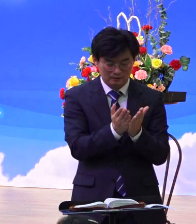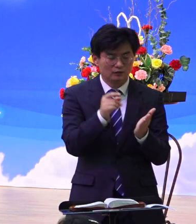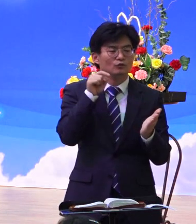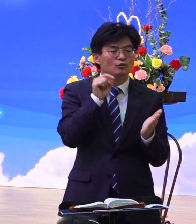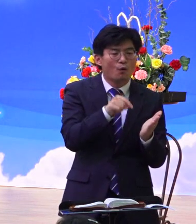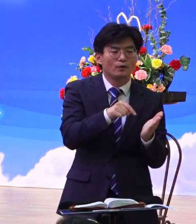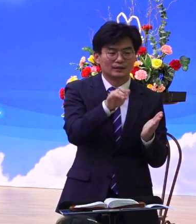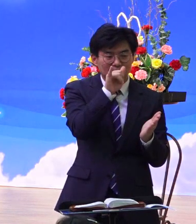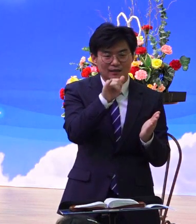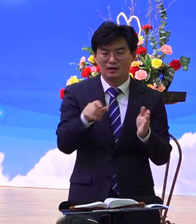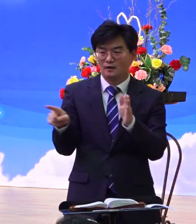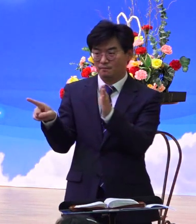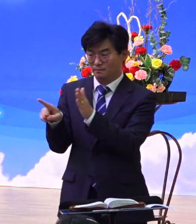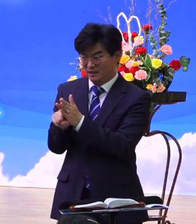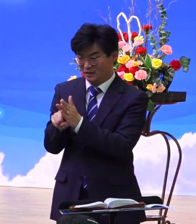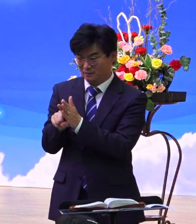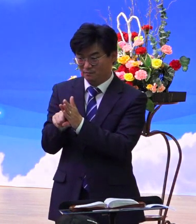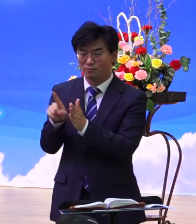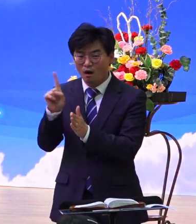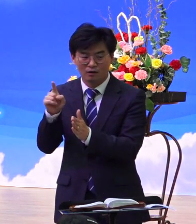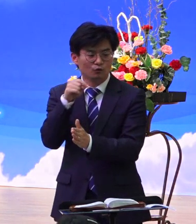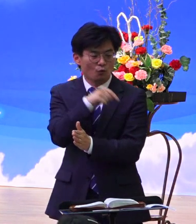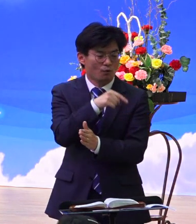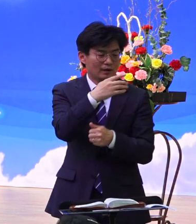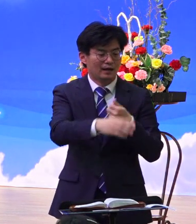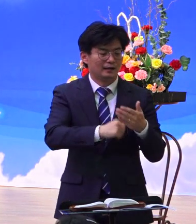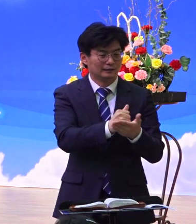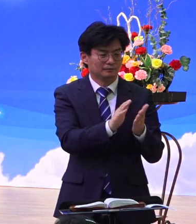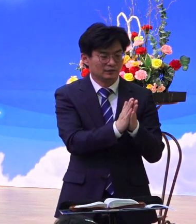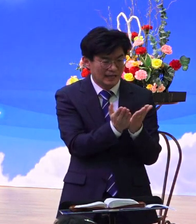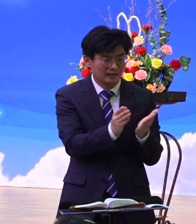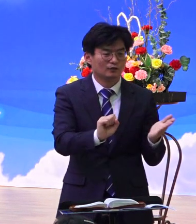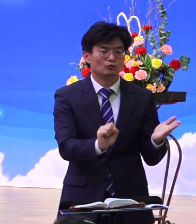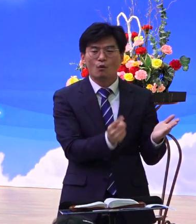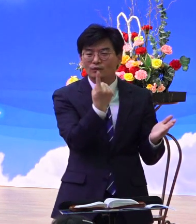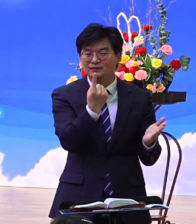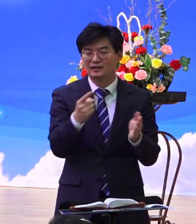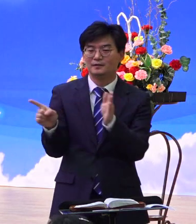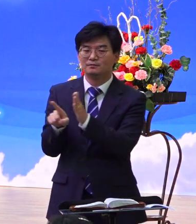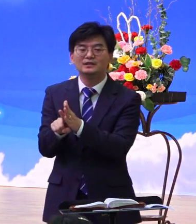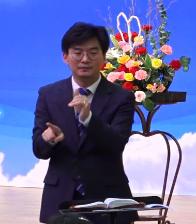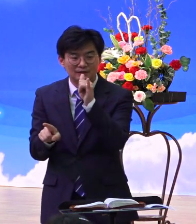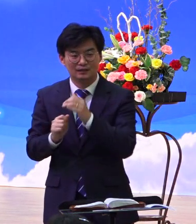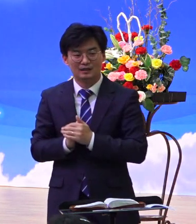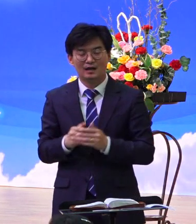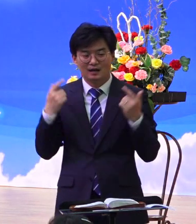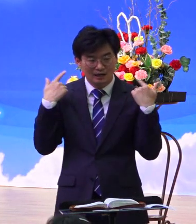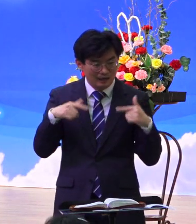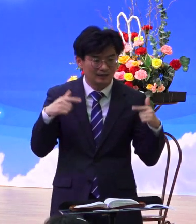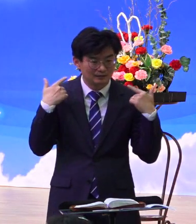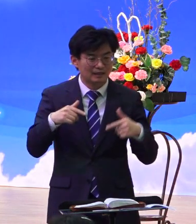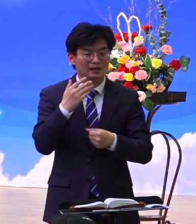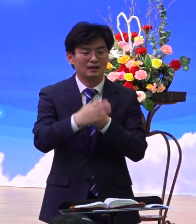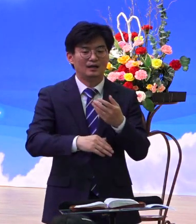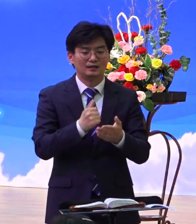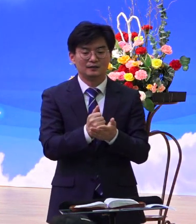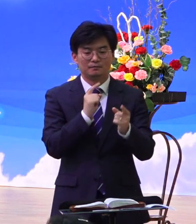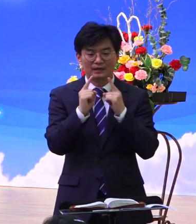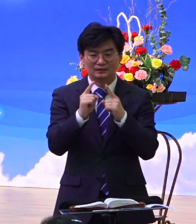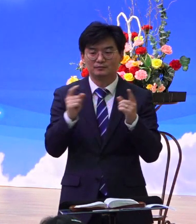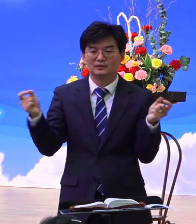따로, 성경 따로일 수가 없다는 것입니다. 여러분, 신앙생활하면서 늘 하나님 말씀을 가까이 하시기를